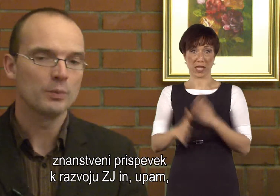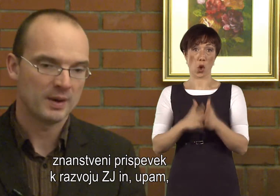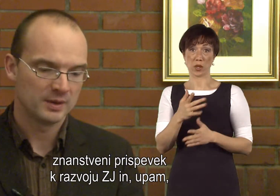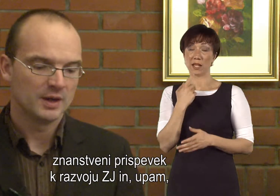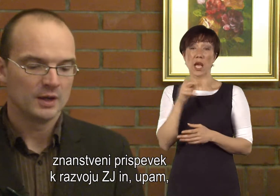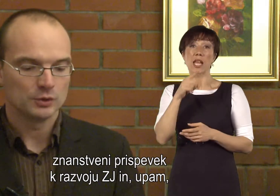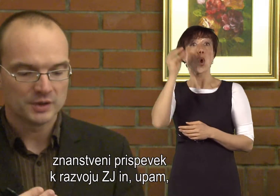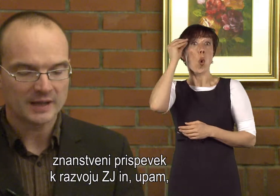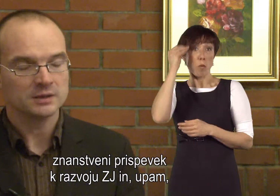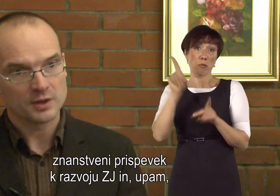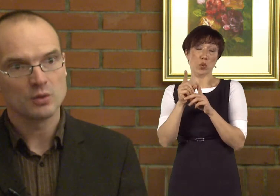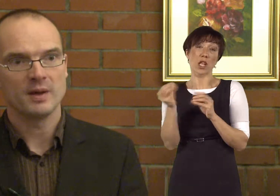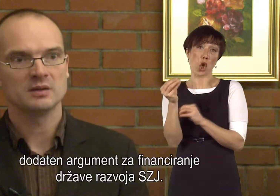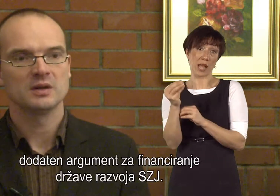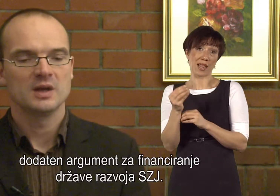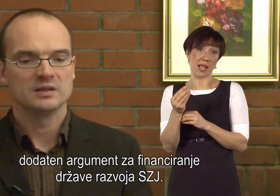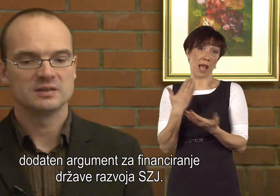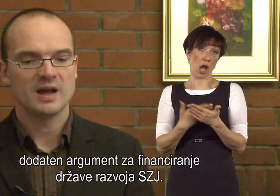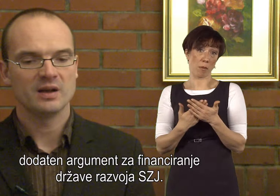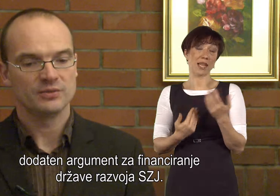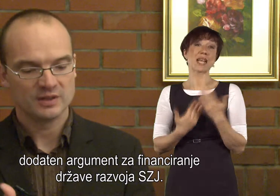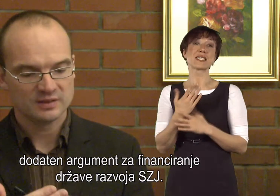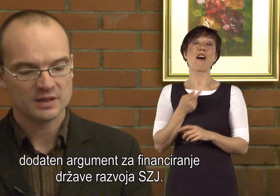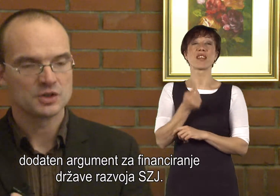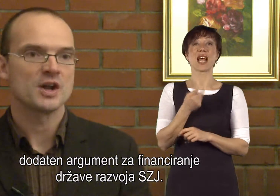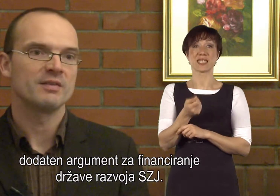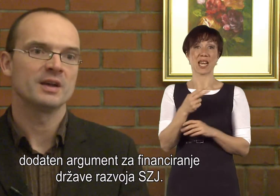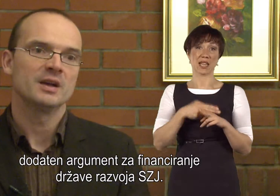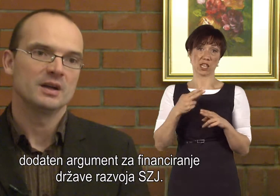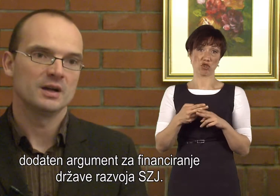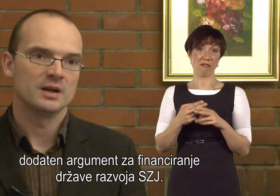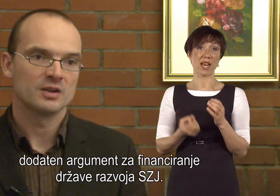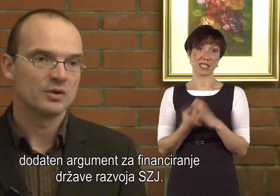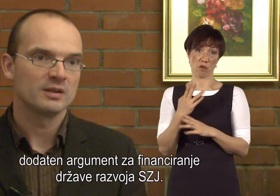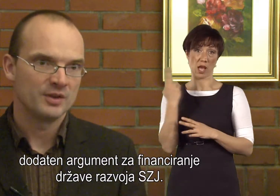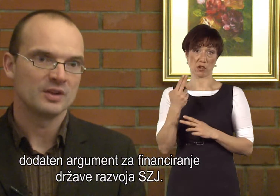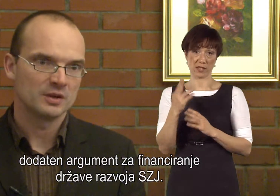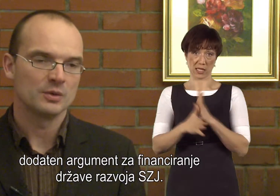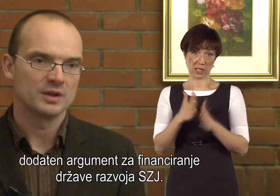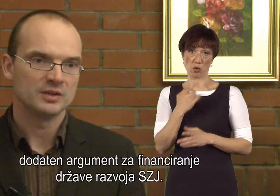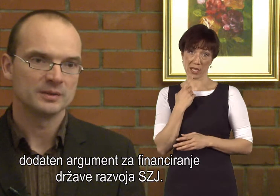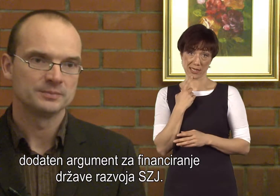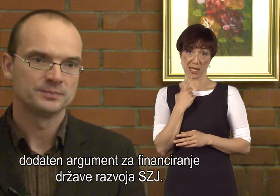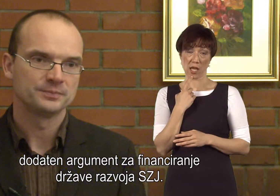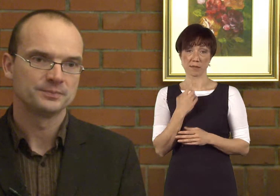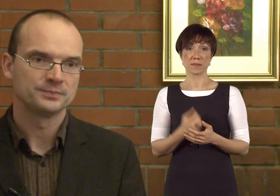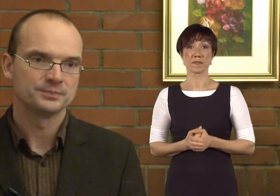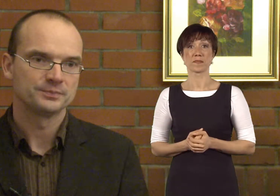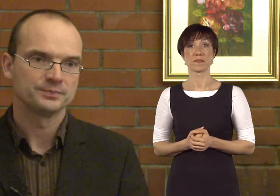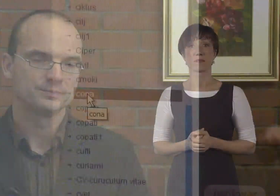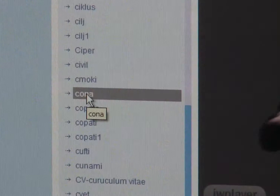in upam dodaten argument za financiranje države razvoja slovenskega znakovnega jezika.